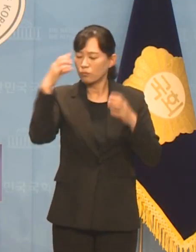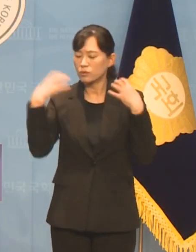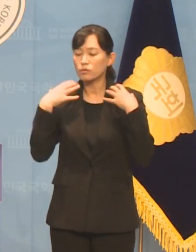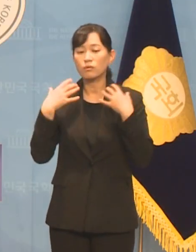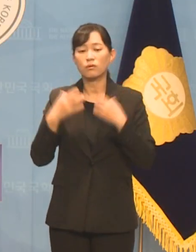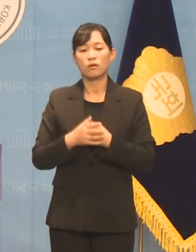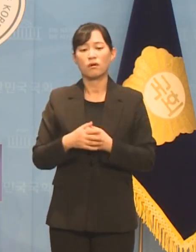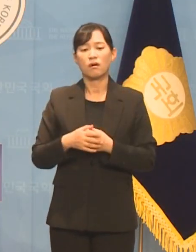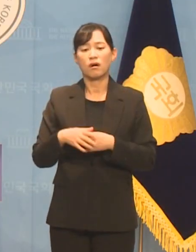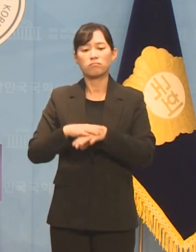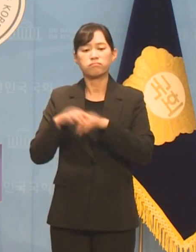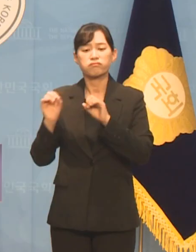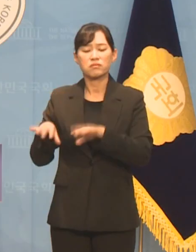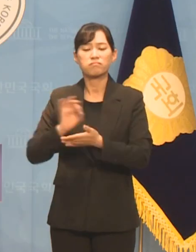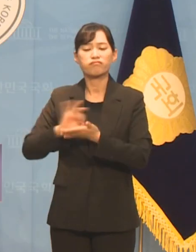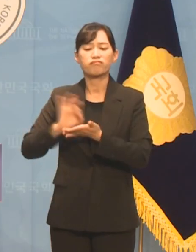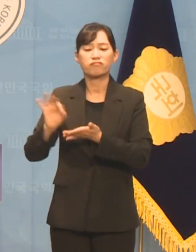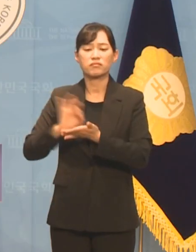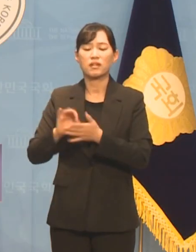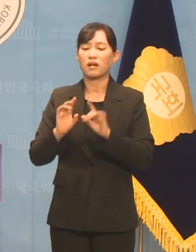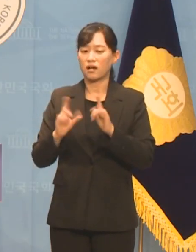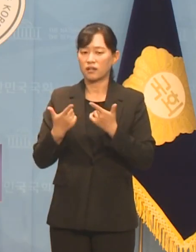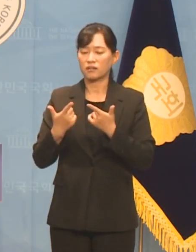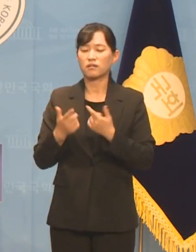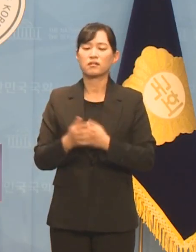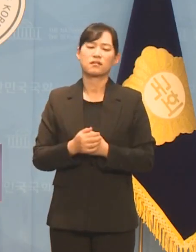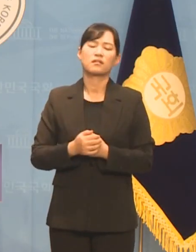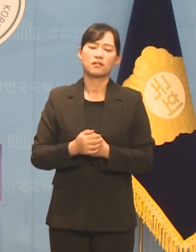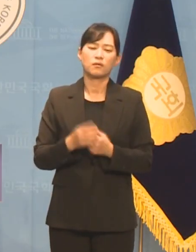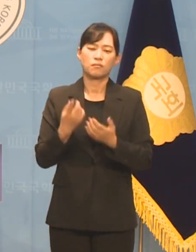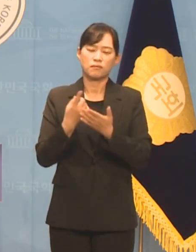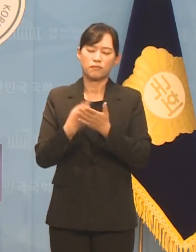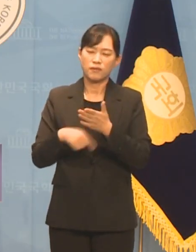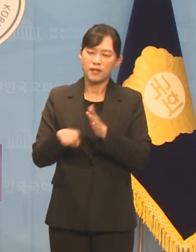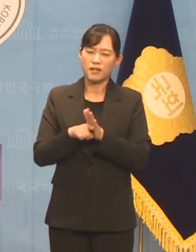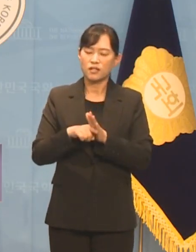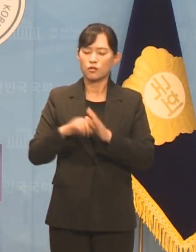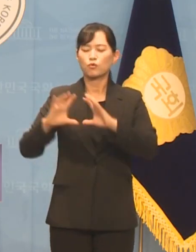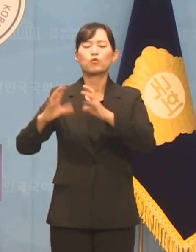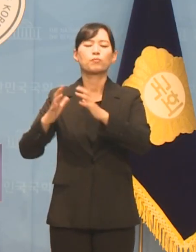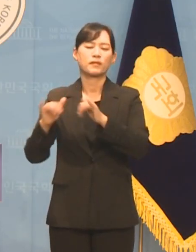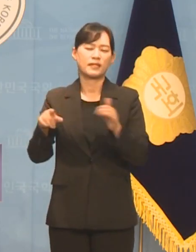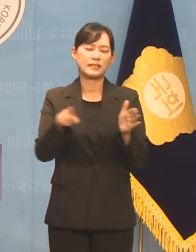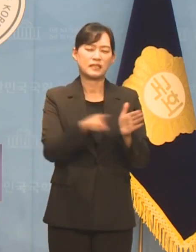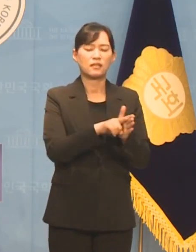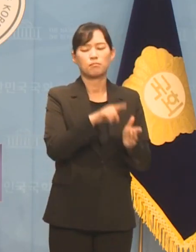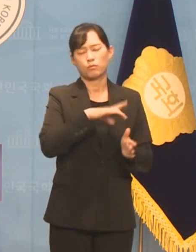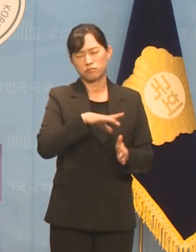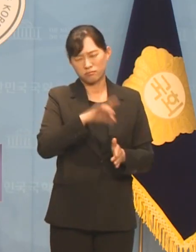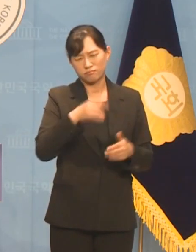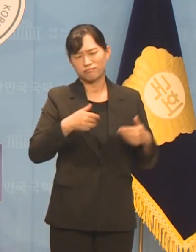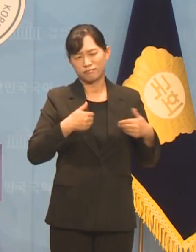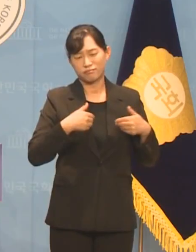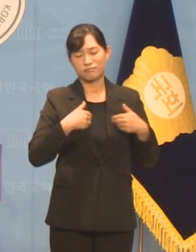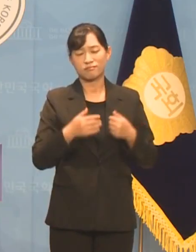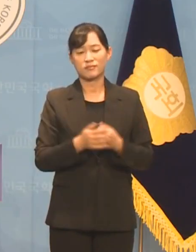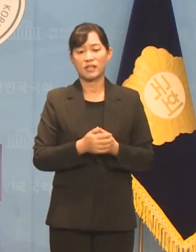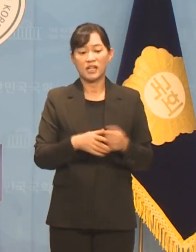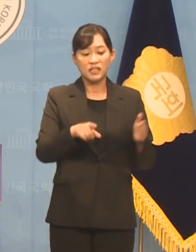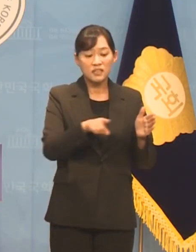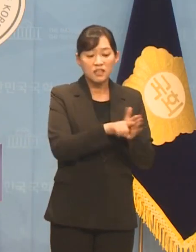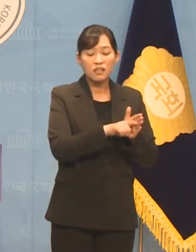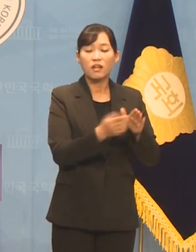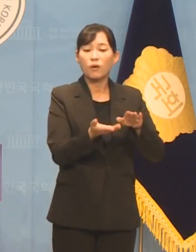한 푼도 헛되이 쓰이지 않을 것이라는 국민의 신뢰를 먼저 얻어야 합니다. 그 신뢰의 바탕